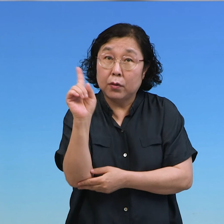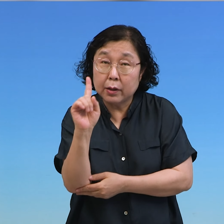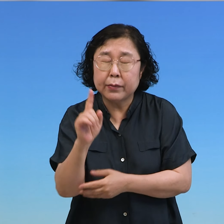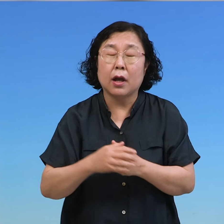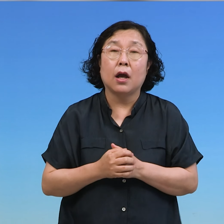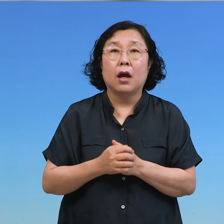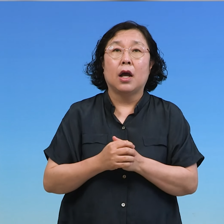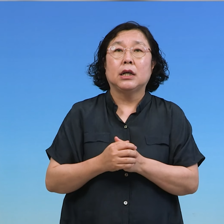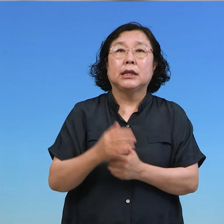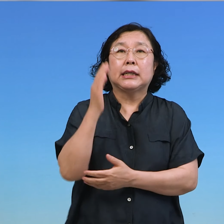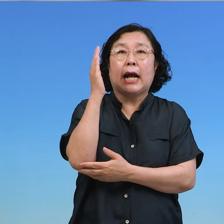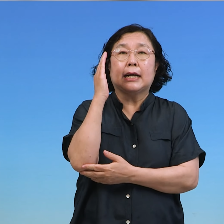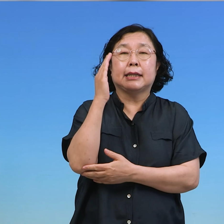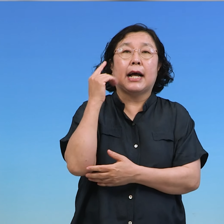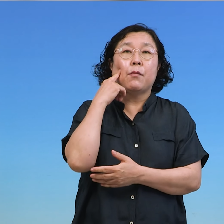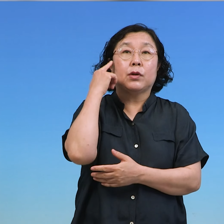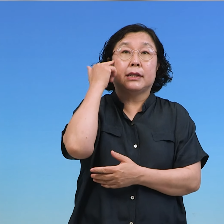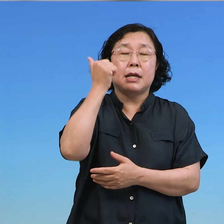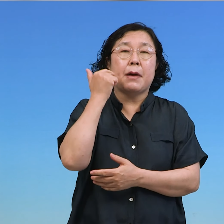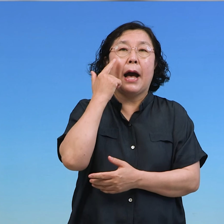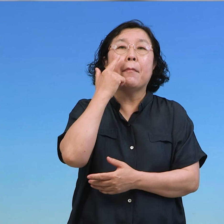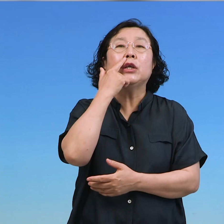강사 목사님의